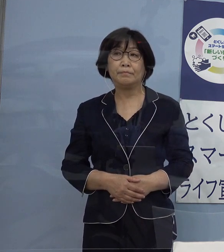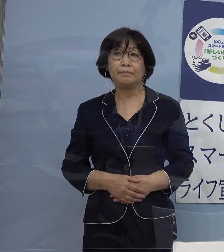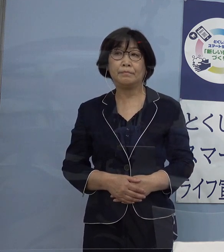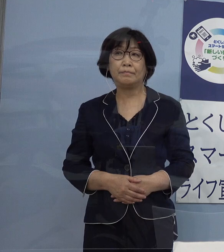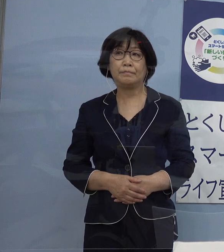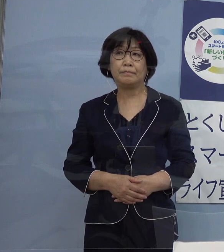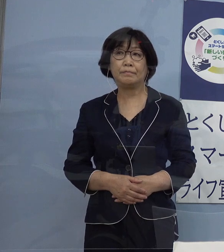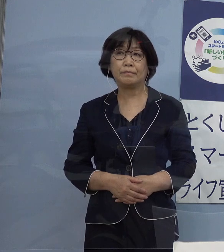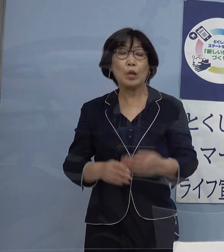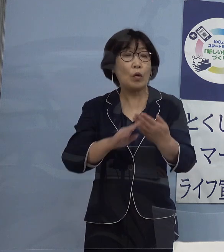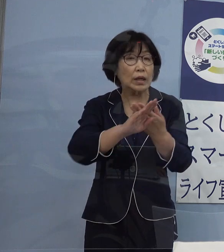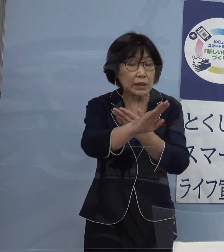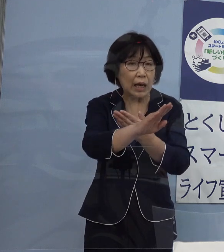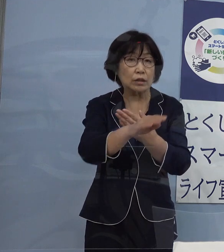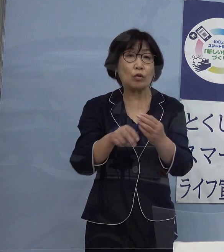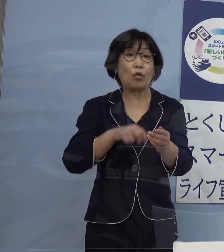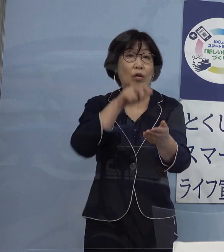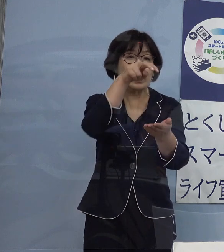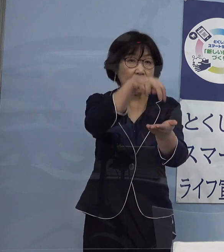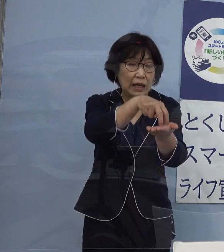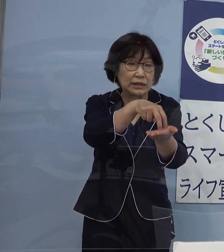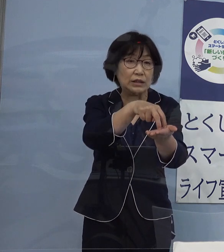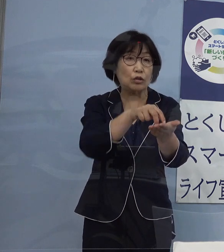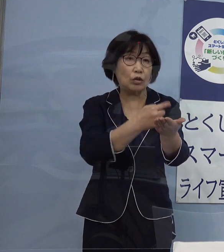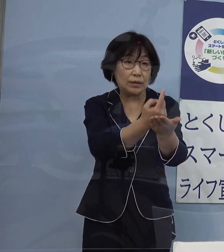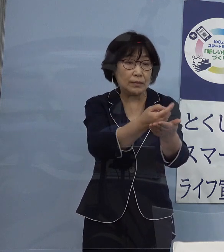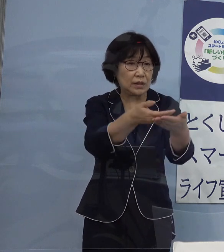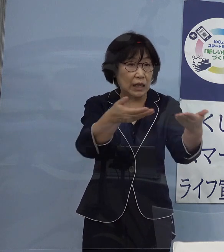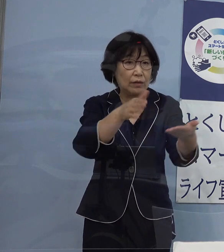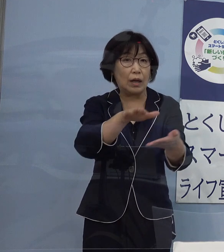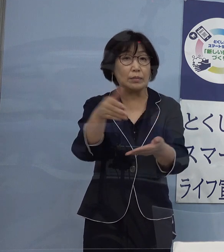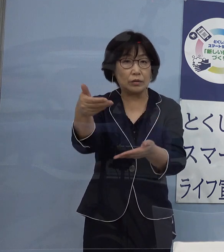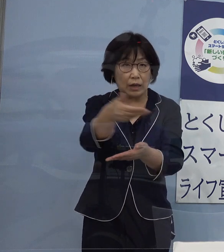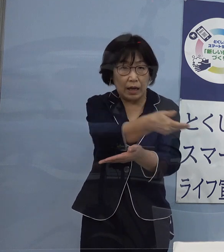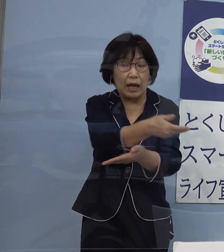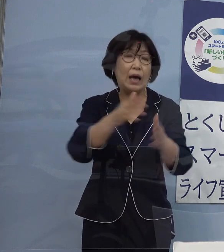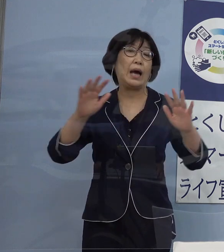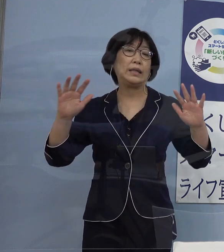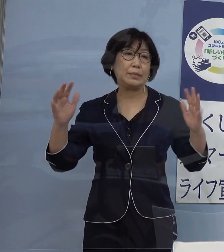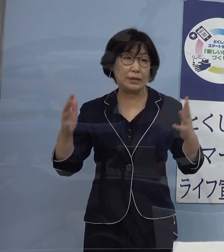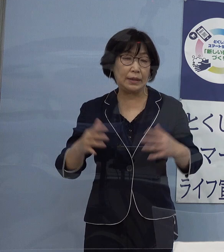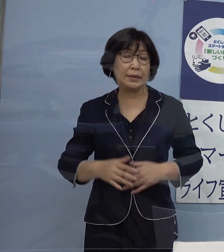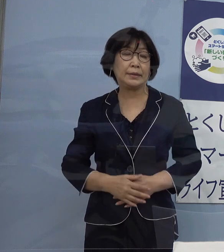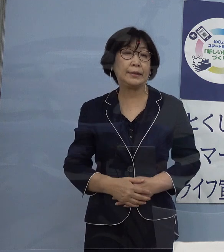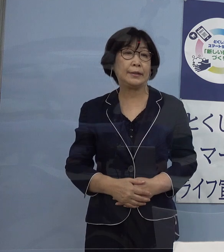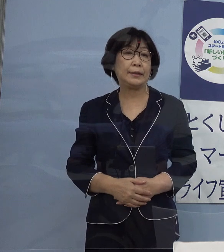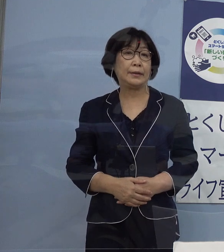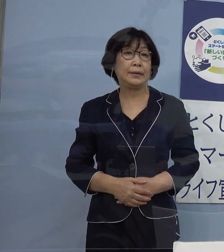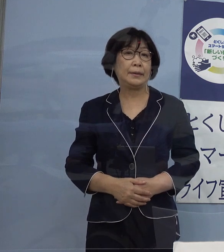にはなんか立ち寄り先とかっていうのは判明していることもありますか。 はい、立ち寄り先はありません。 なし、 はい、